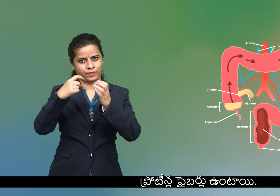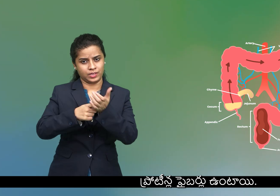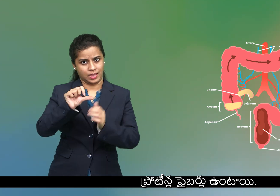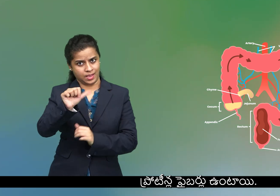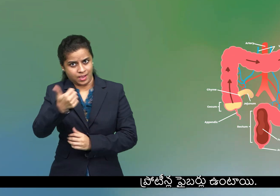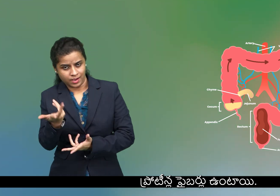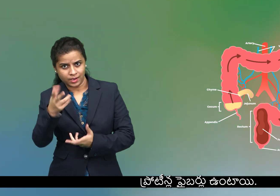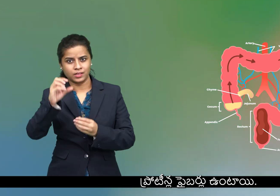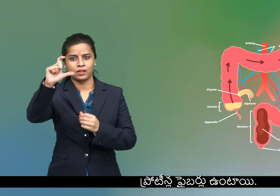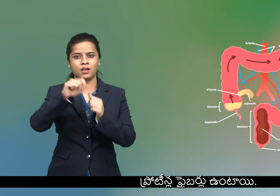ఫైబర్లు ఉంటాయి.